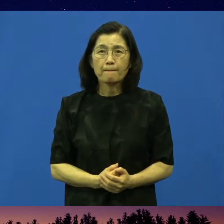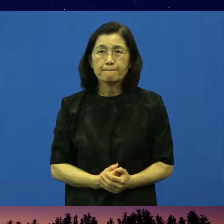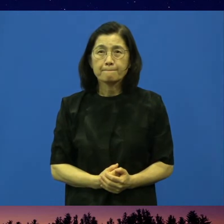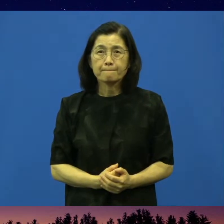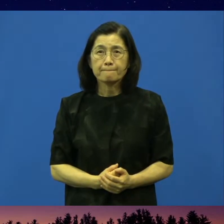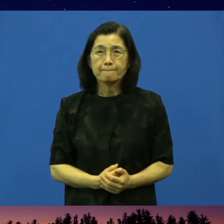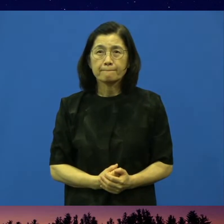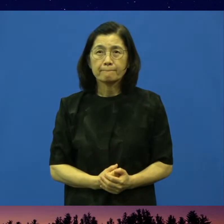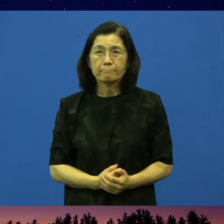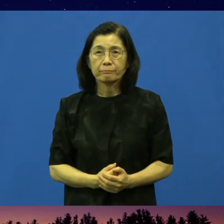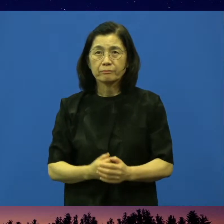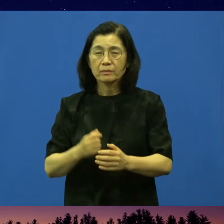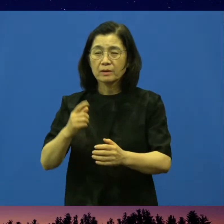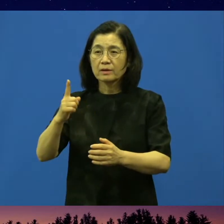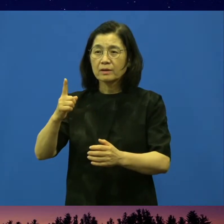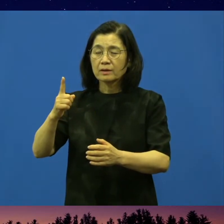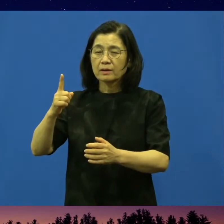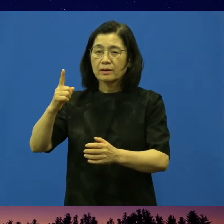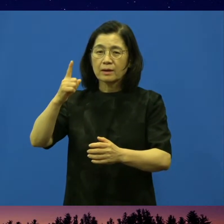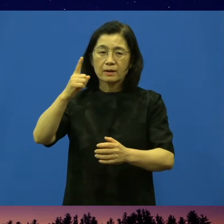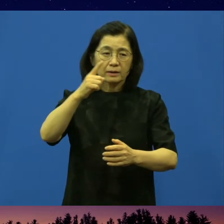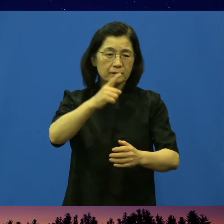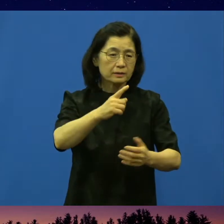하나밖에 없어요. 하나님의 약속.